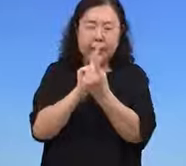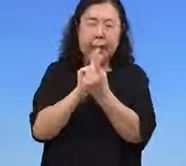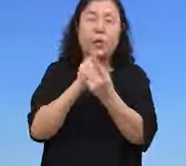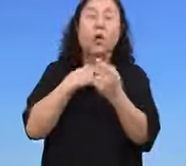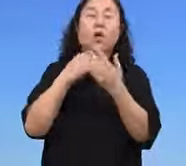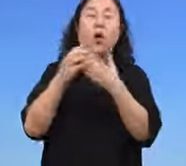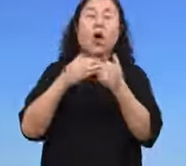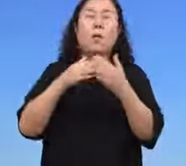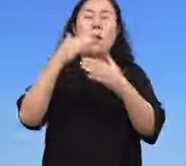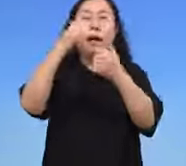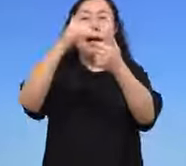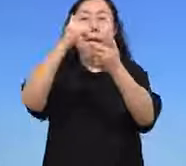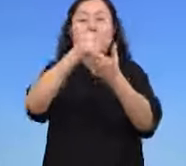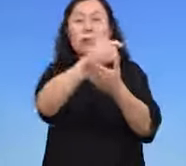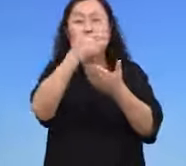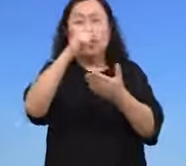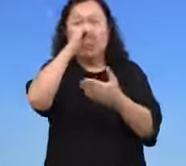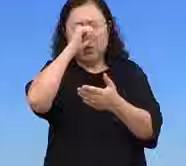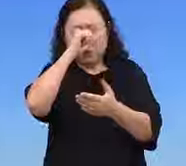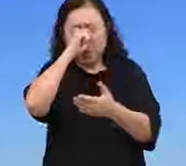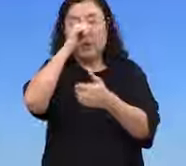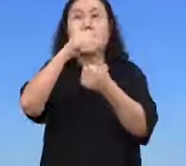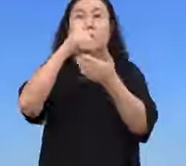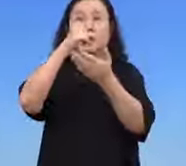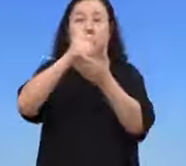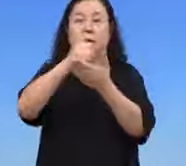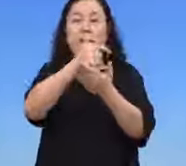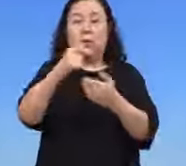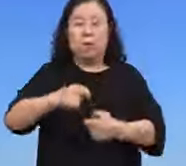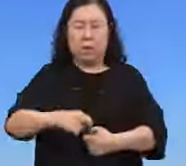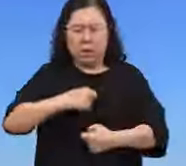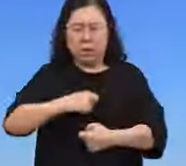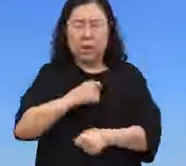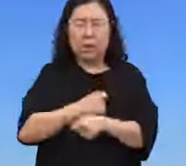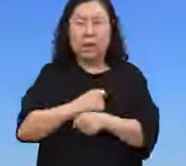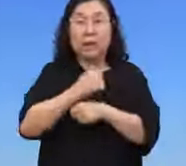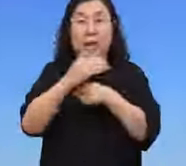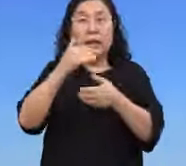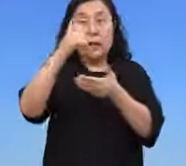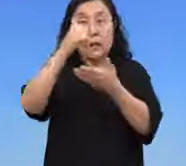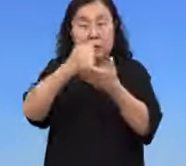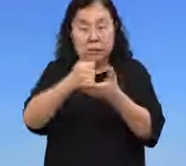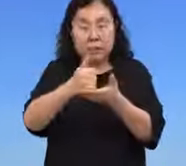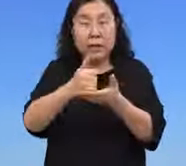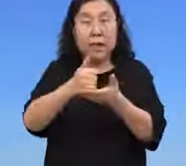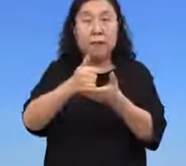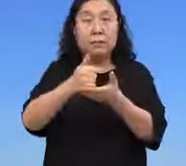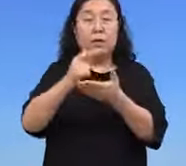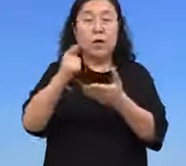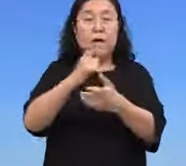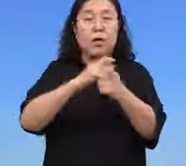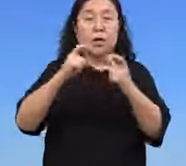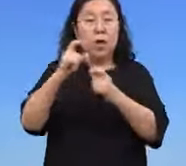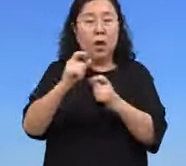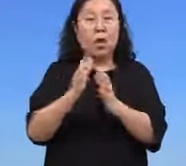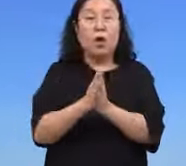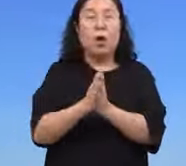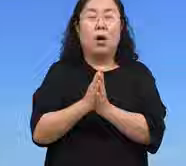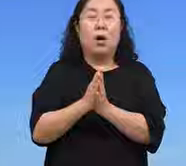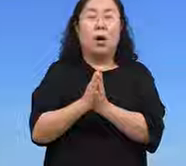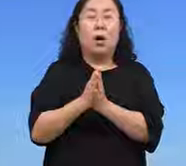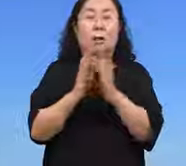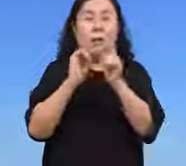하나님은 너무너무 좋으신 하나님이에요. 너무너무 신실하신 하나님이에요. 이 말고는 뭐 제가 다른 더 깊은